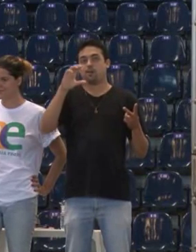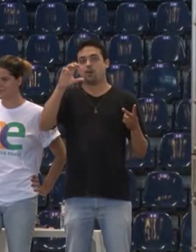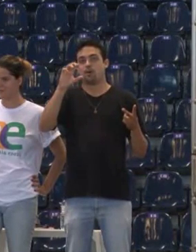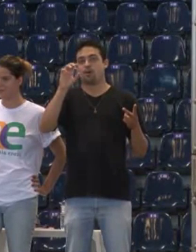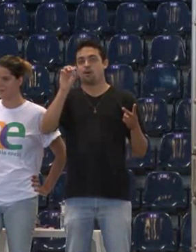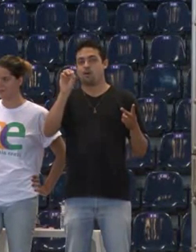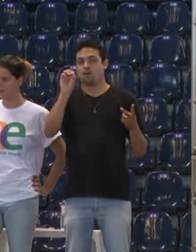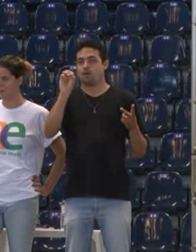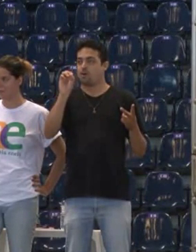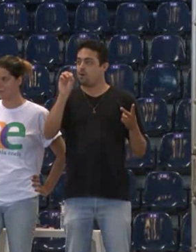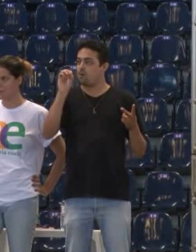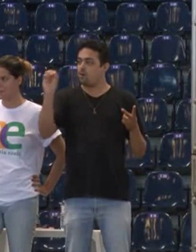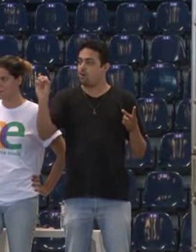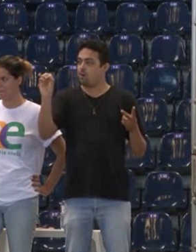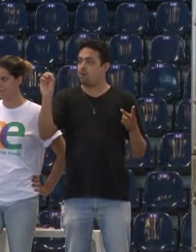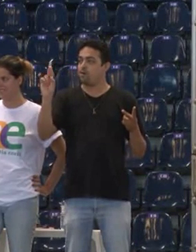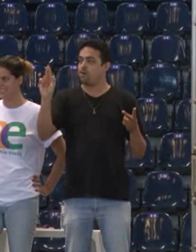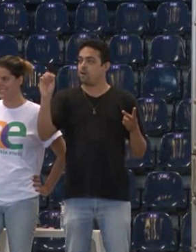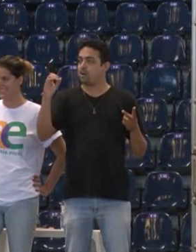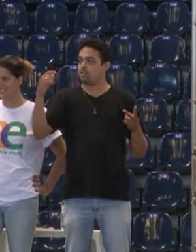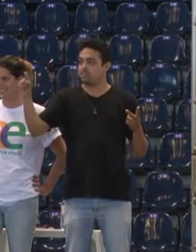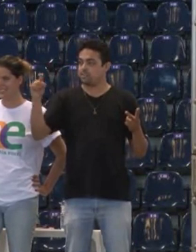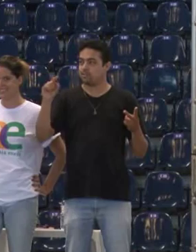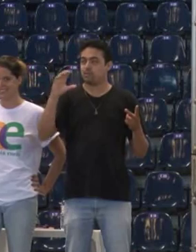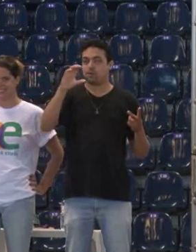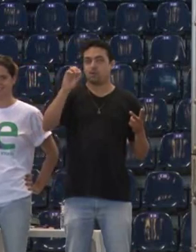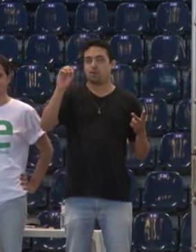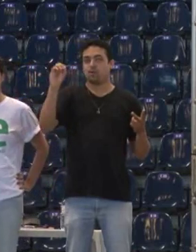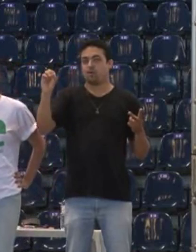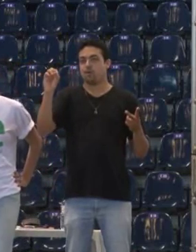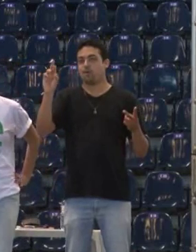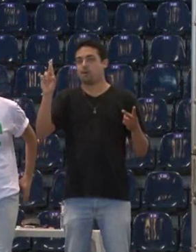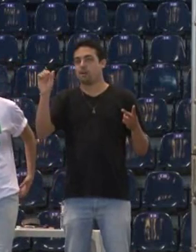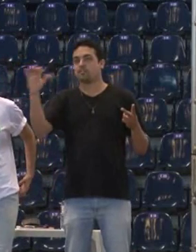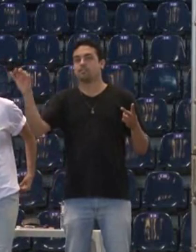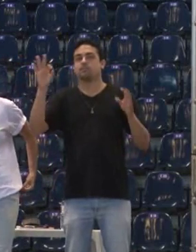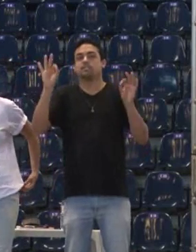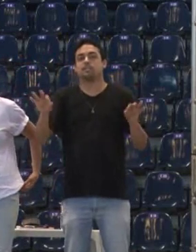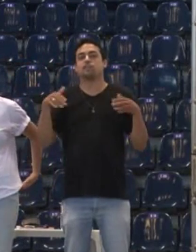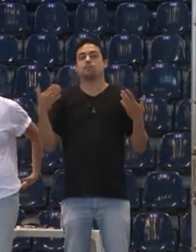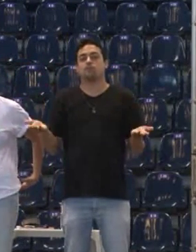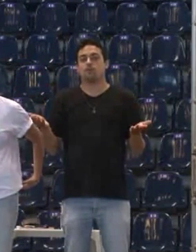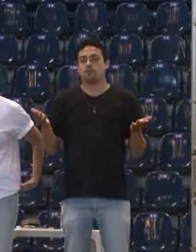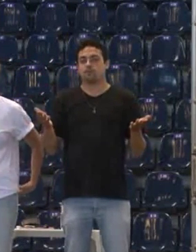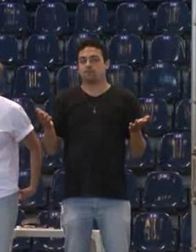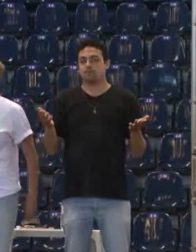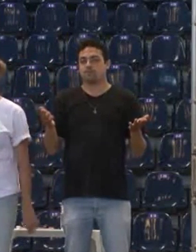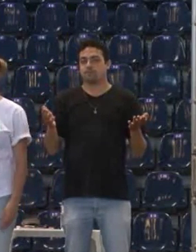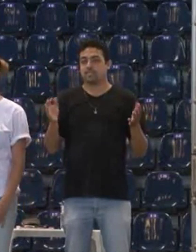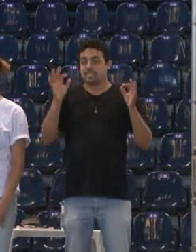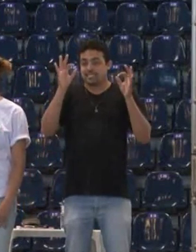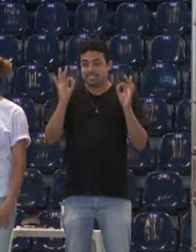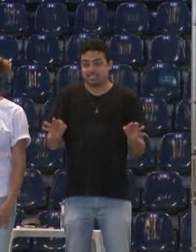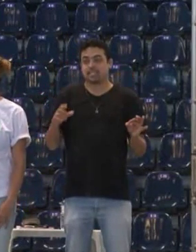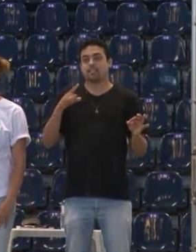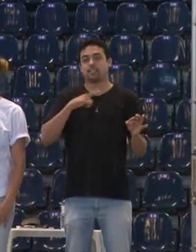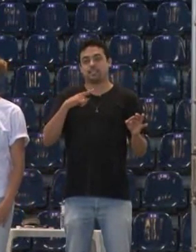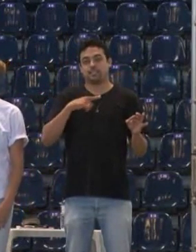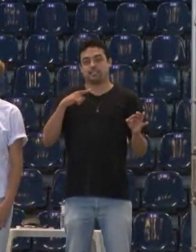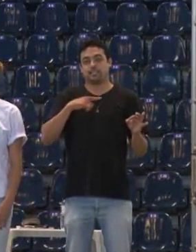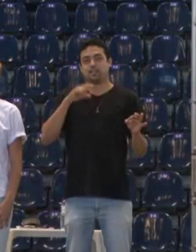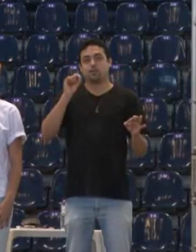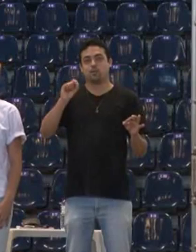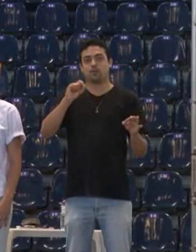coração professor qual é o certo o certo é tem alguma coisa